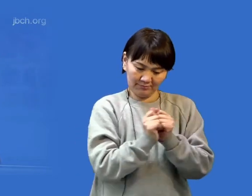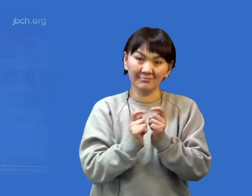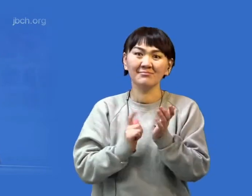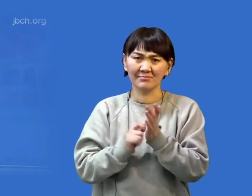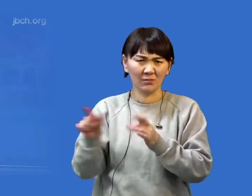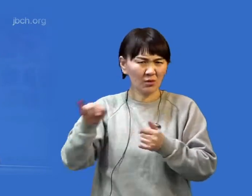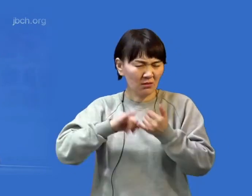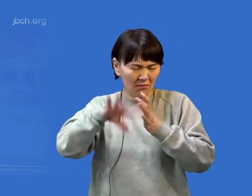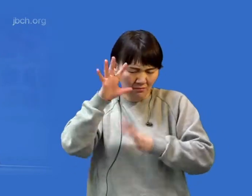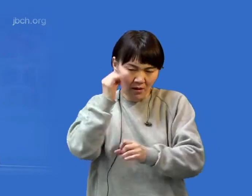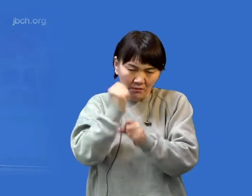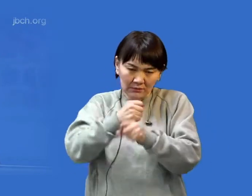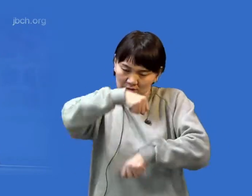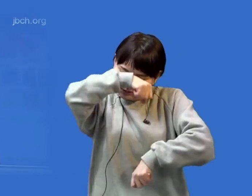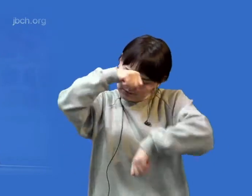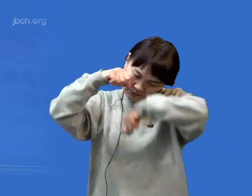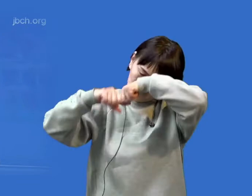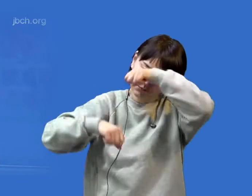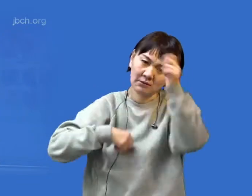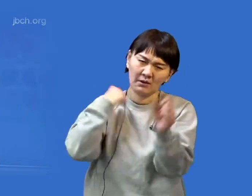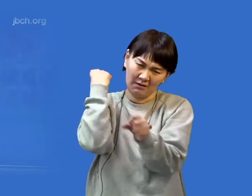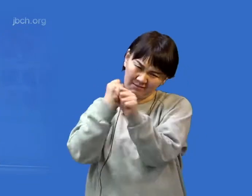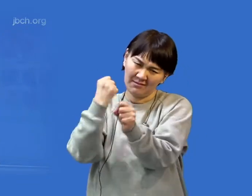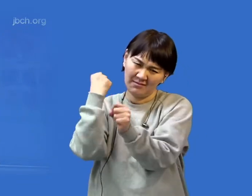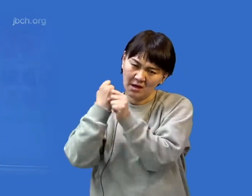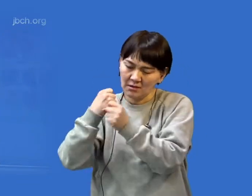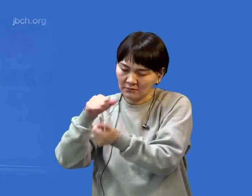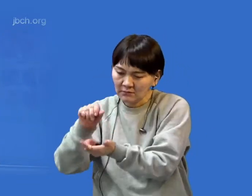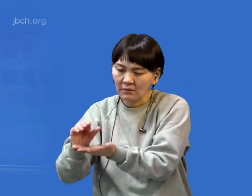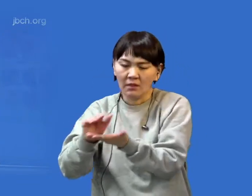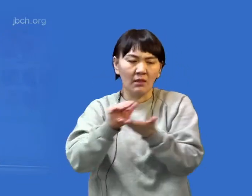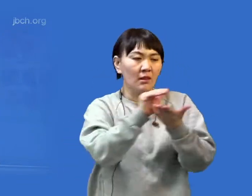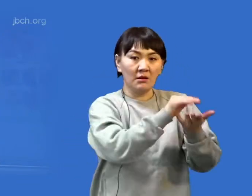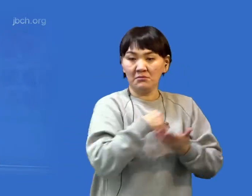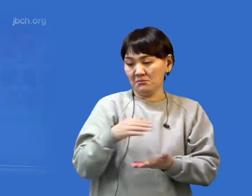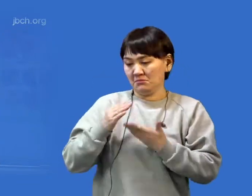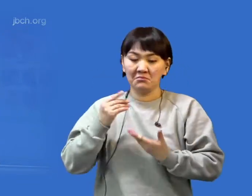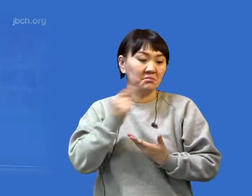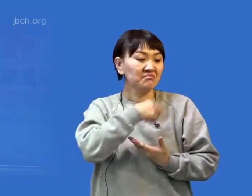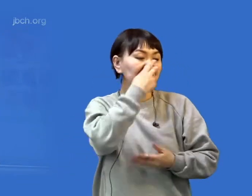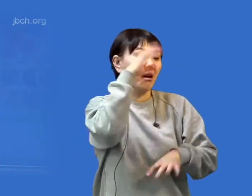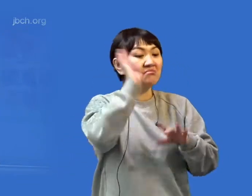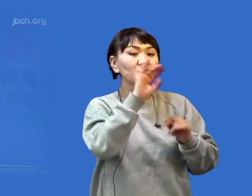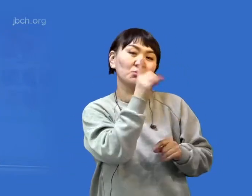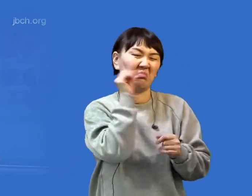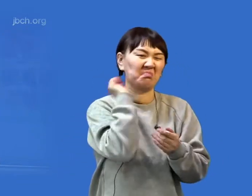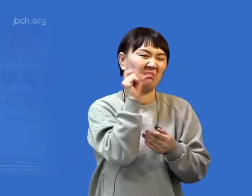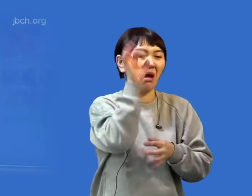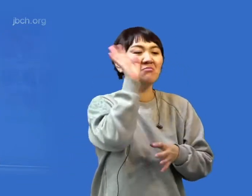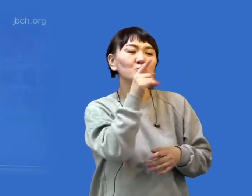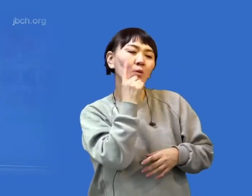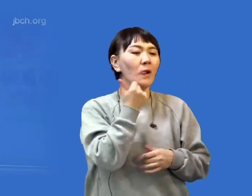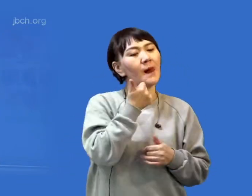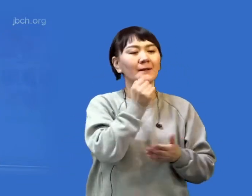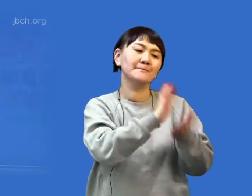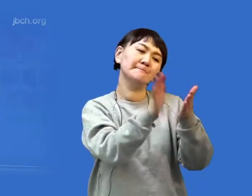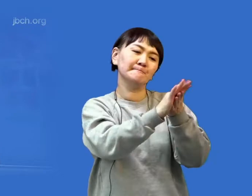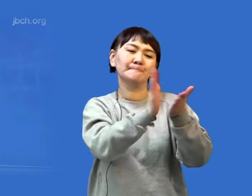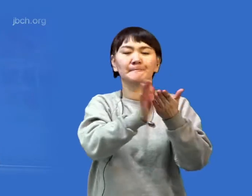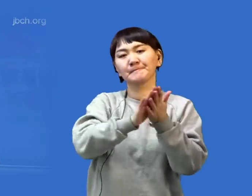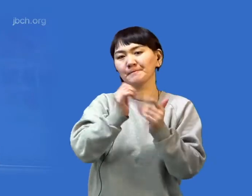тавьж тэр хүн мөнгө олоод ирэхэд гэдэл хэрэглэж байгаа хүн нь дураараа хэрэглээд хамаагүй эргэлчүүл балар нөөцтэй. Тэгвэл тэр гэр орны